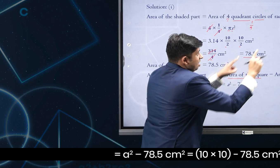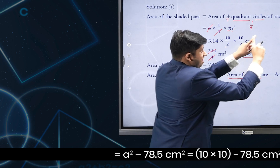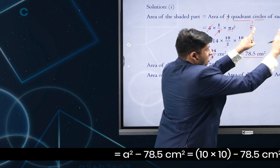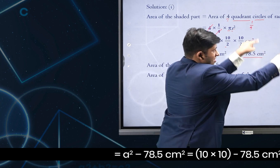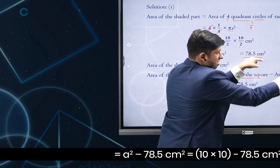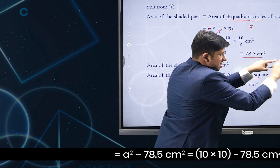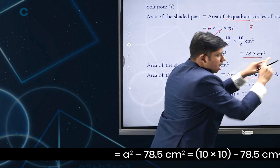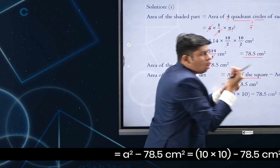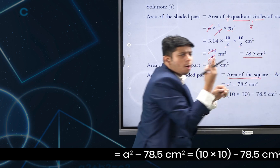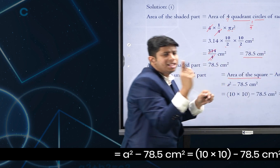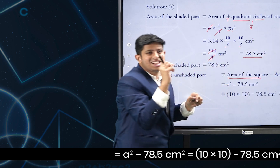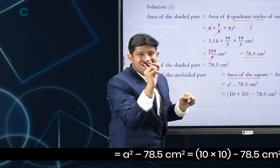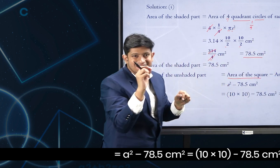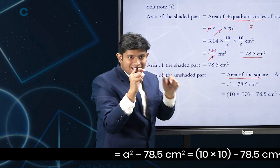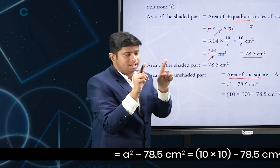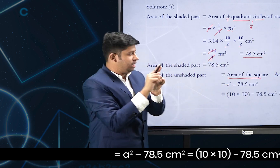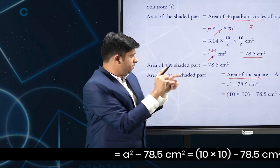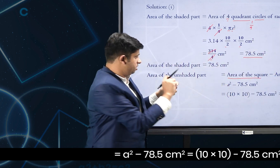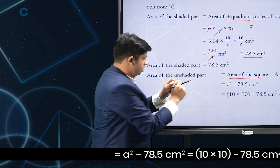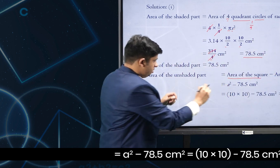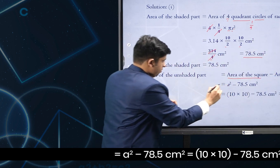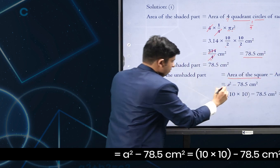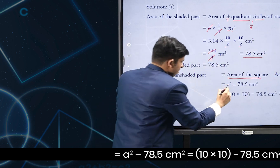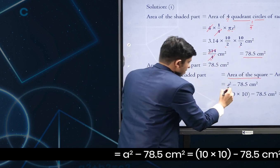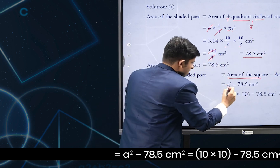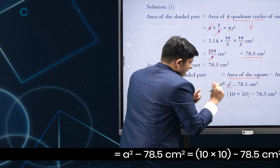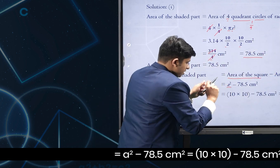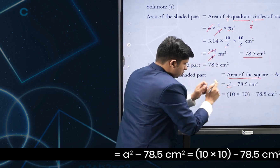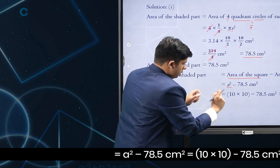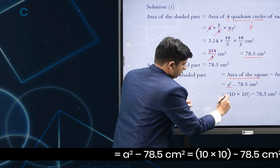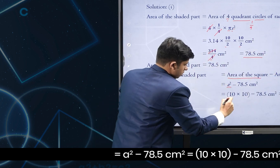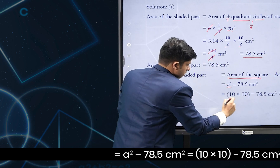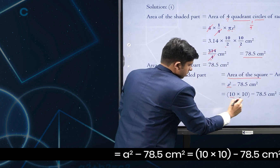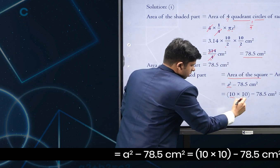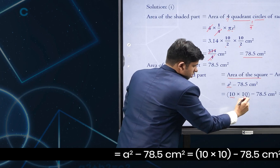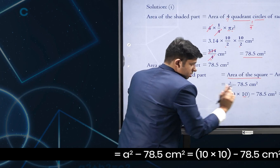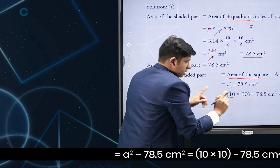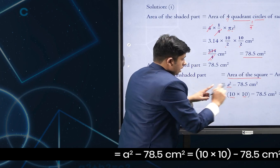78.5 சென்டிமீட்டர் மேலிலக்கு 2 ஈடு அடைப்புக்குறிக்குள் 10 பெருக்கல் 10